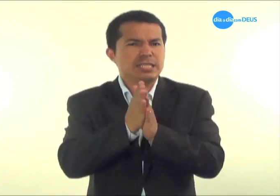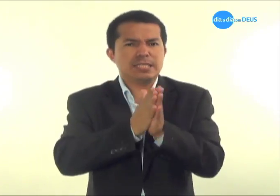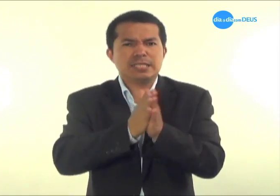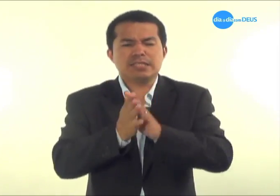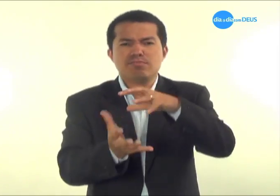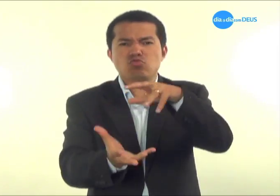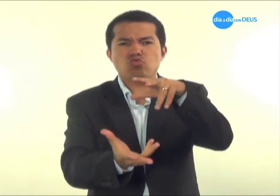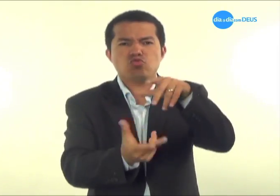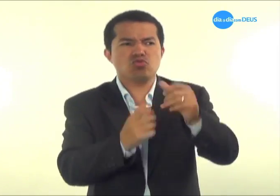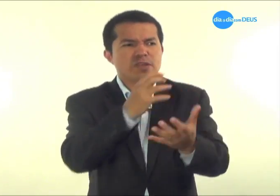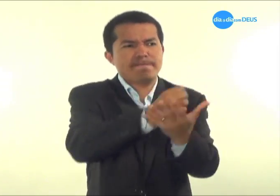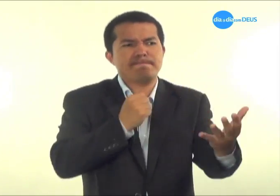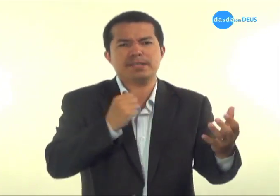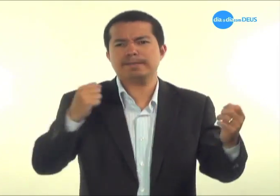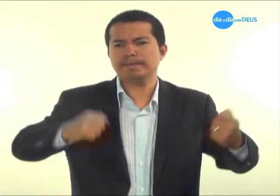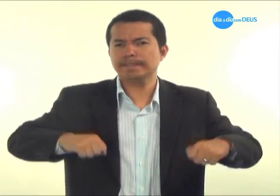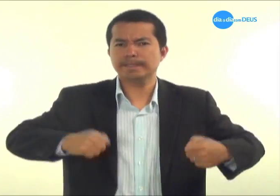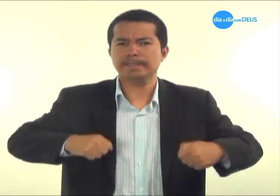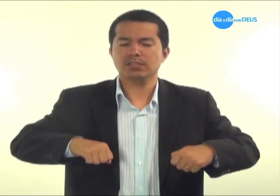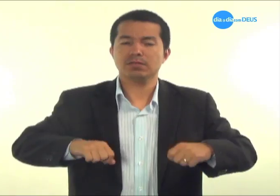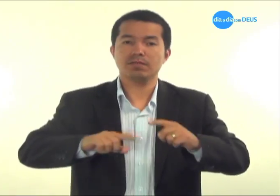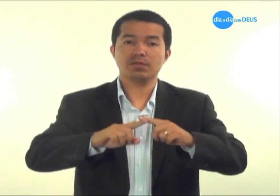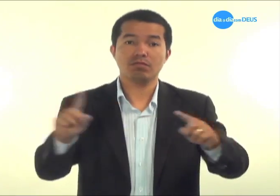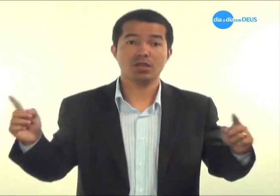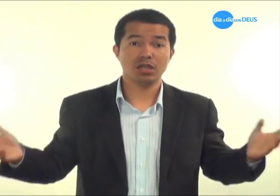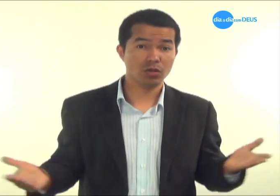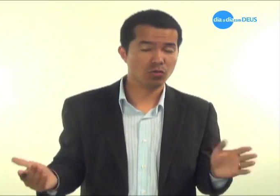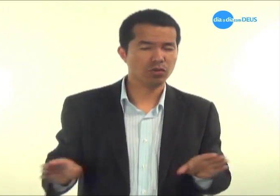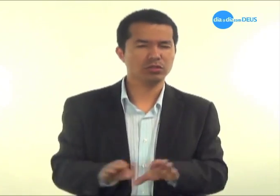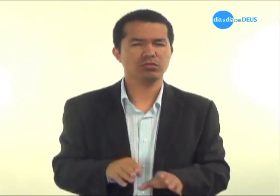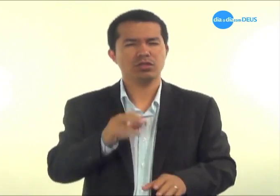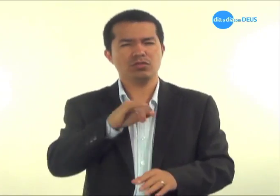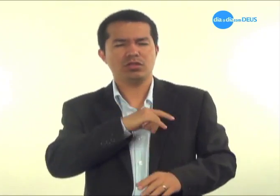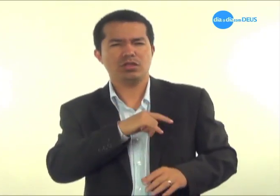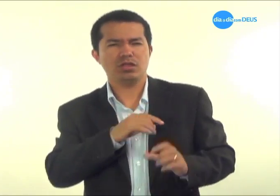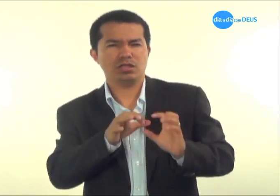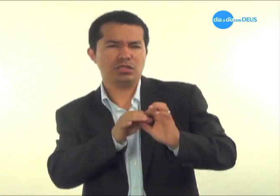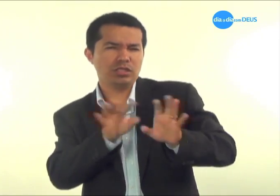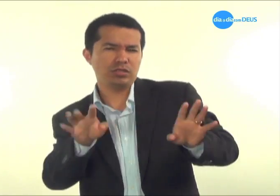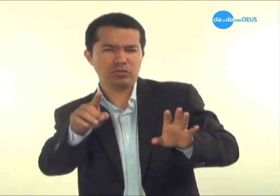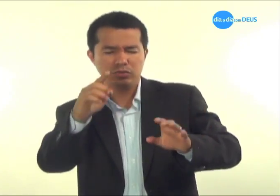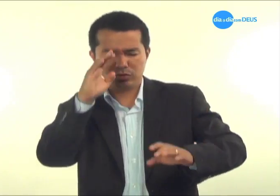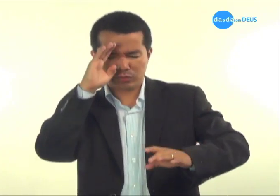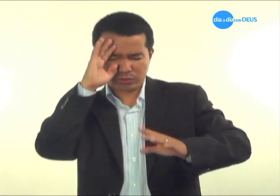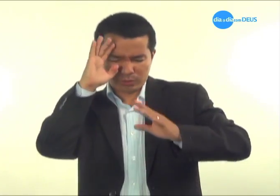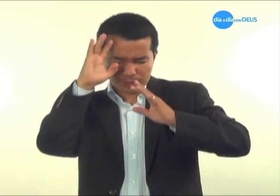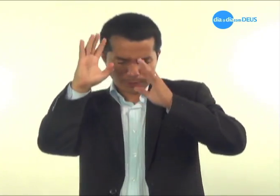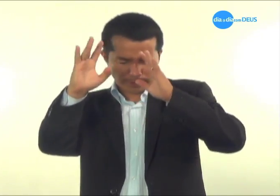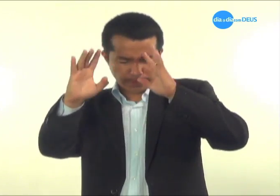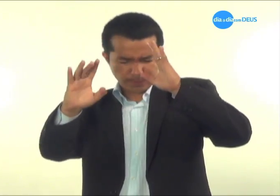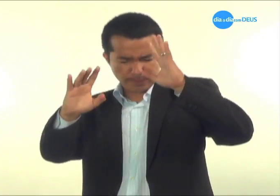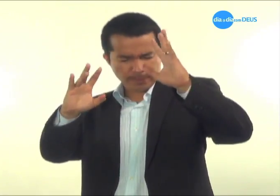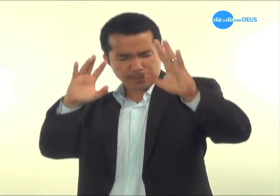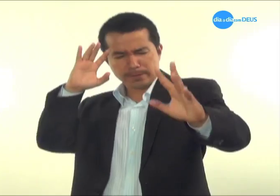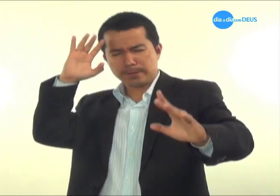fiquem alojados dentro de você, eles vão construir um imaginário tremendo que você vai dando corda